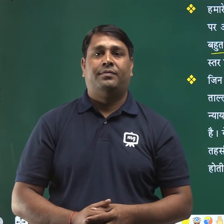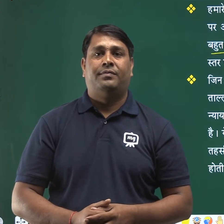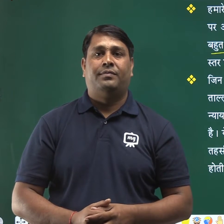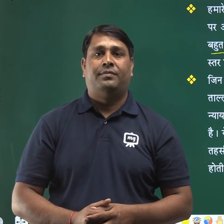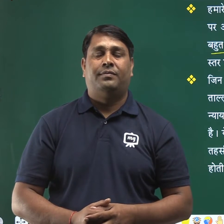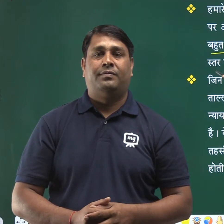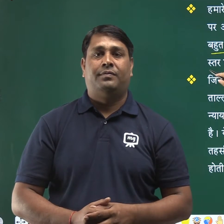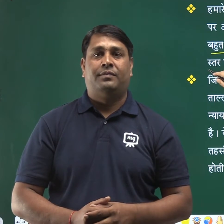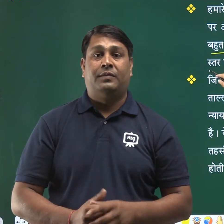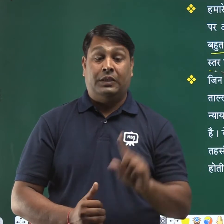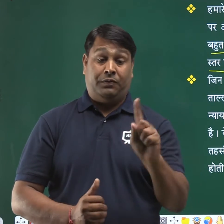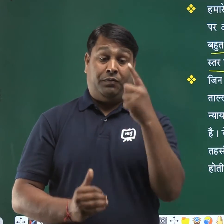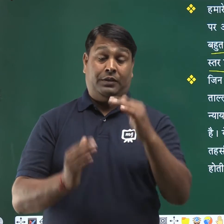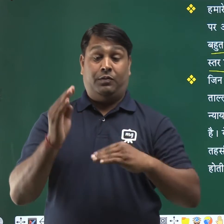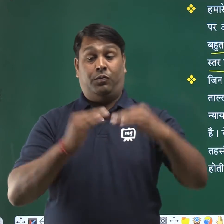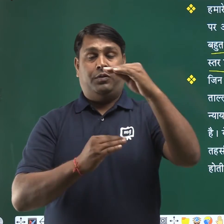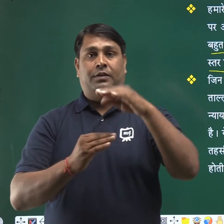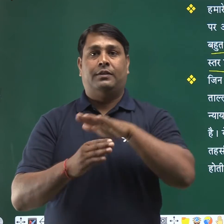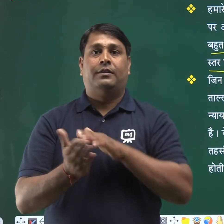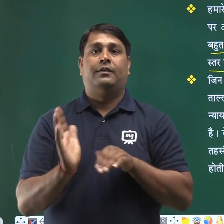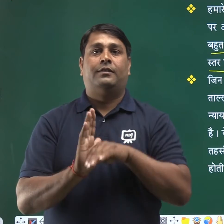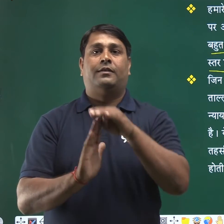सबसे ऊपरी स्तर पर